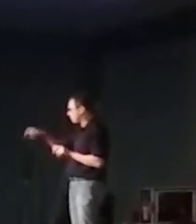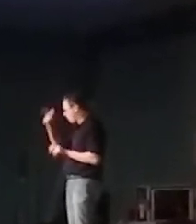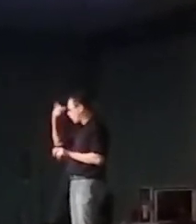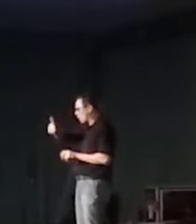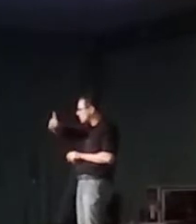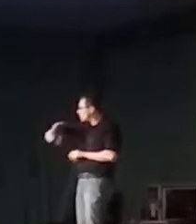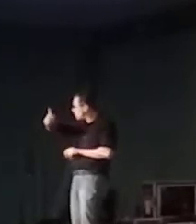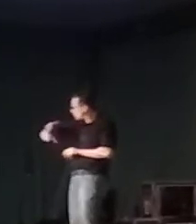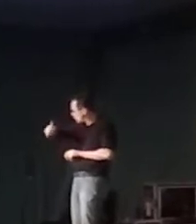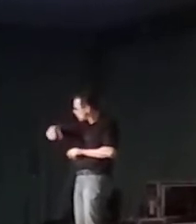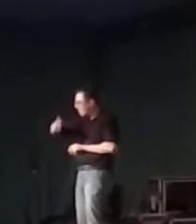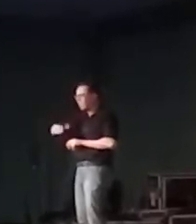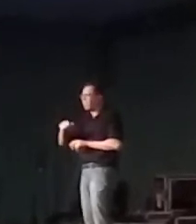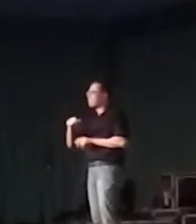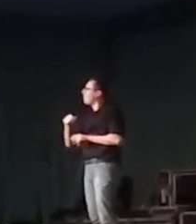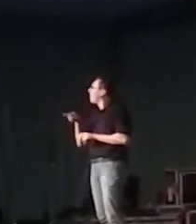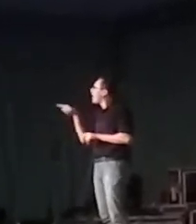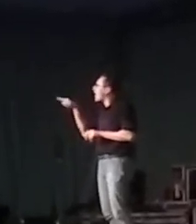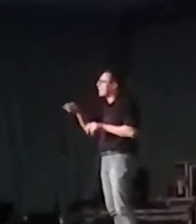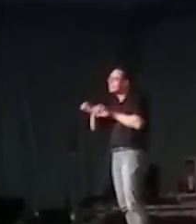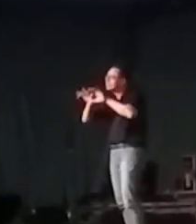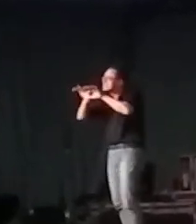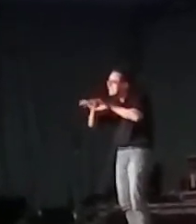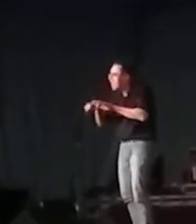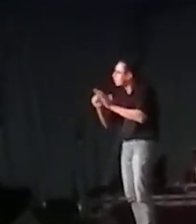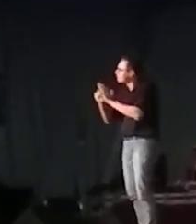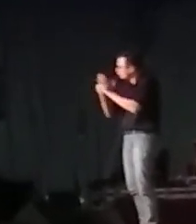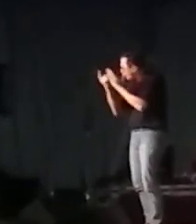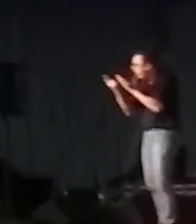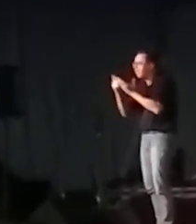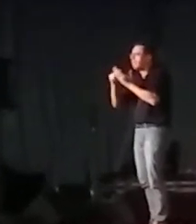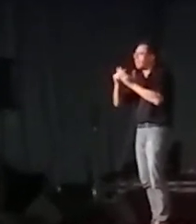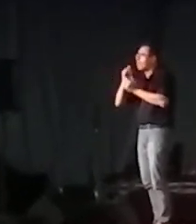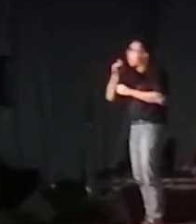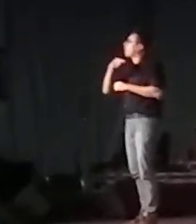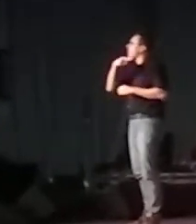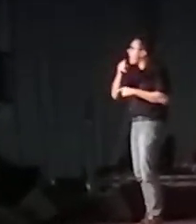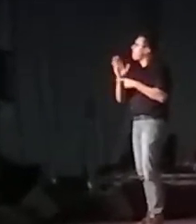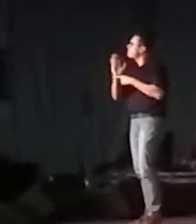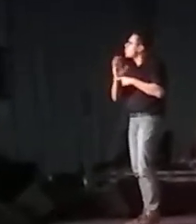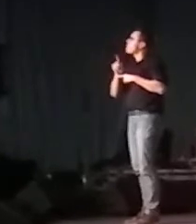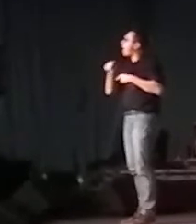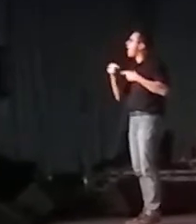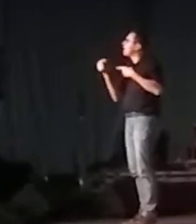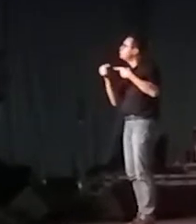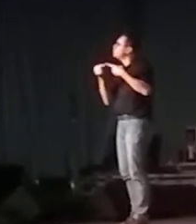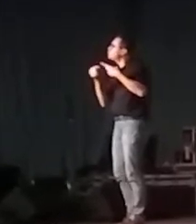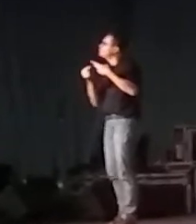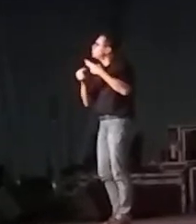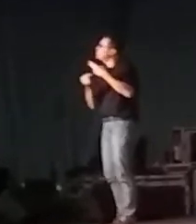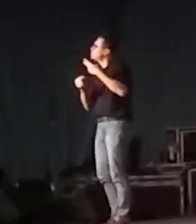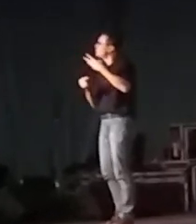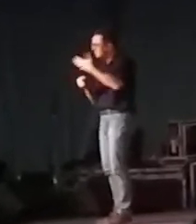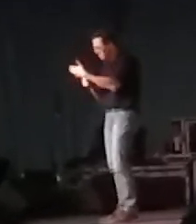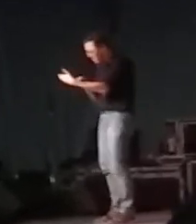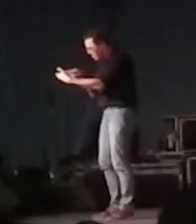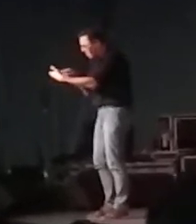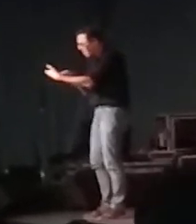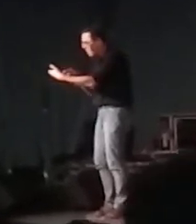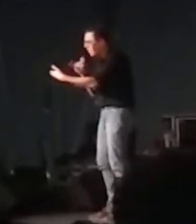o que acontece, fala, gente, spoiler, pelo amor de Deus, né? Mas eu vejo outras que os jornalistas que